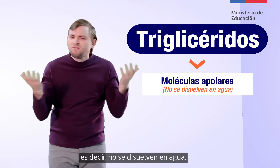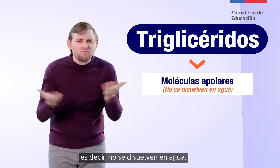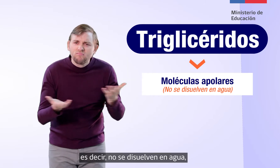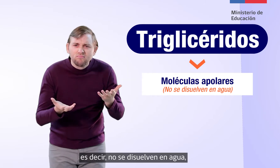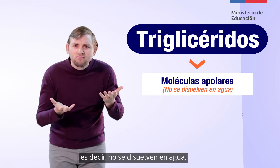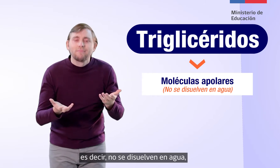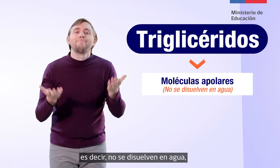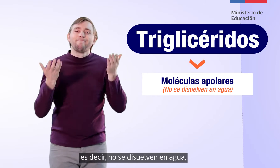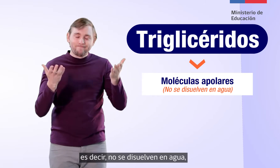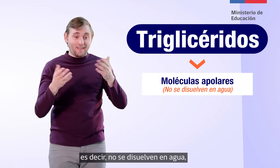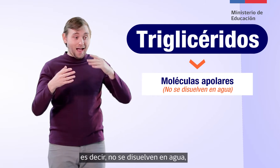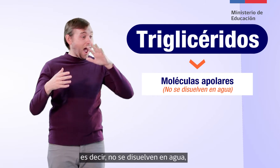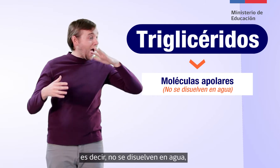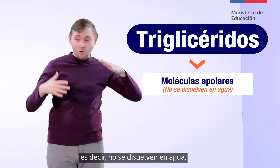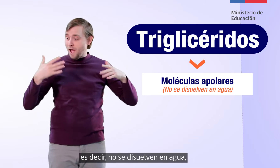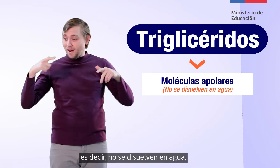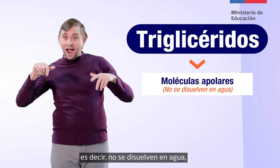Es decir, no se disuelven en agua,